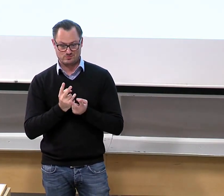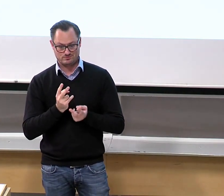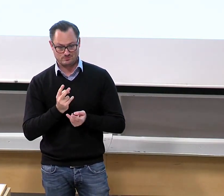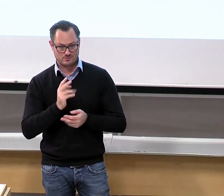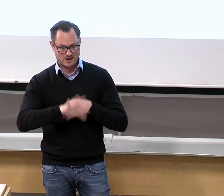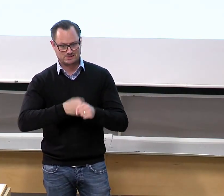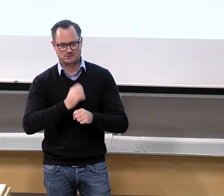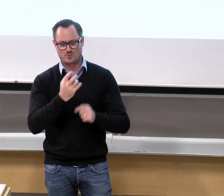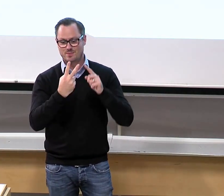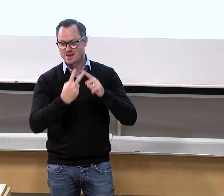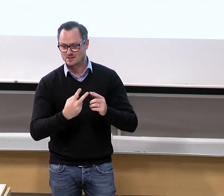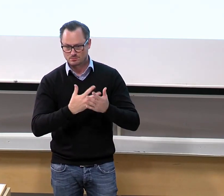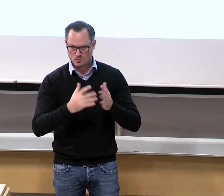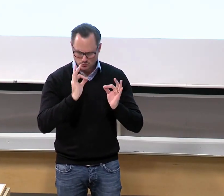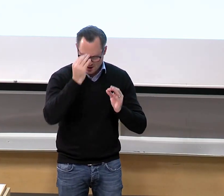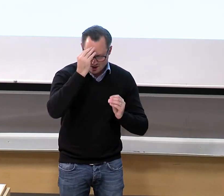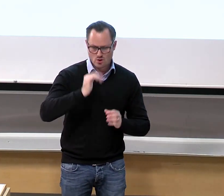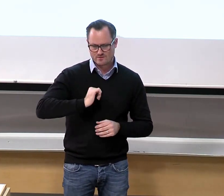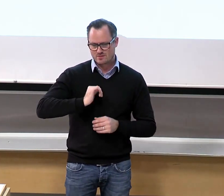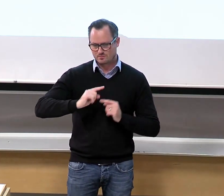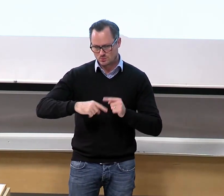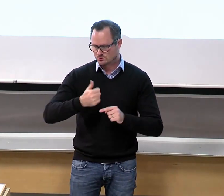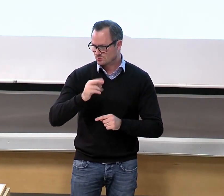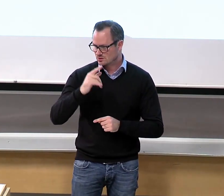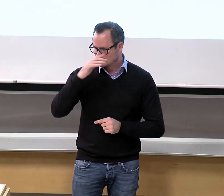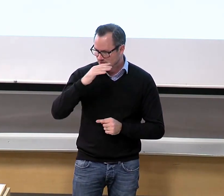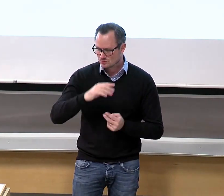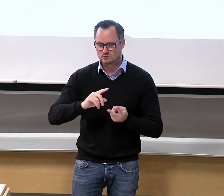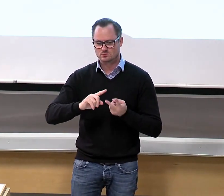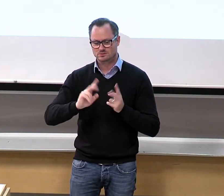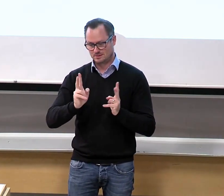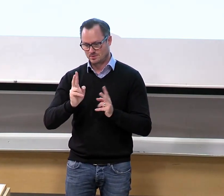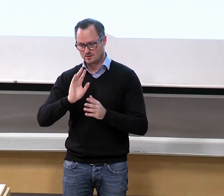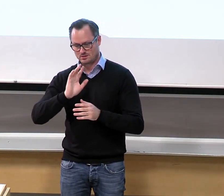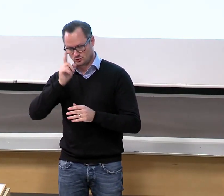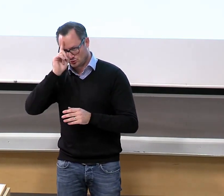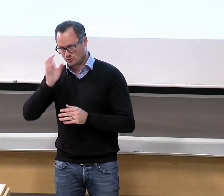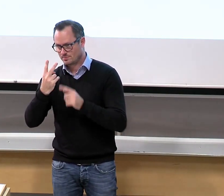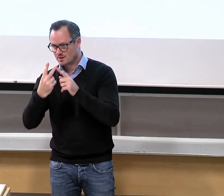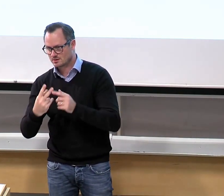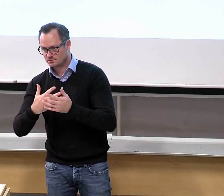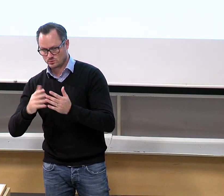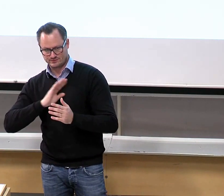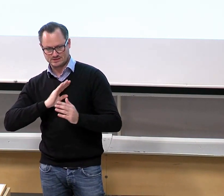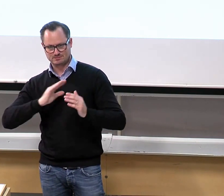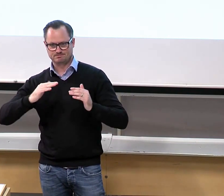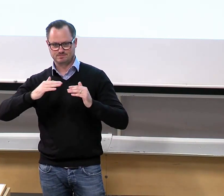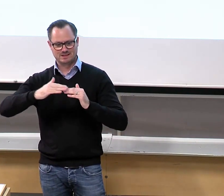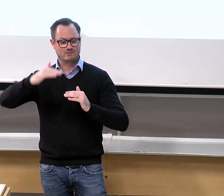också. Och de som då har engelska som andra språk har man då kikat på, och de som har haft tyska som